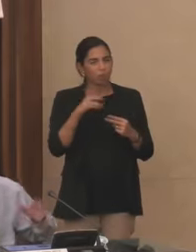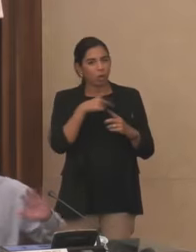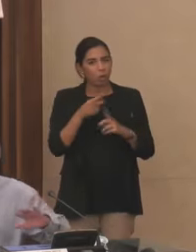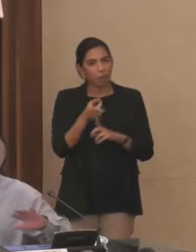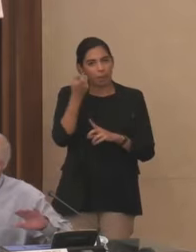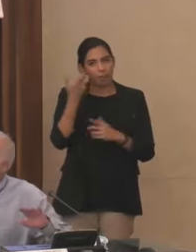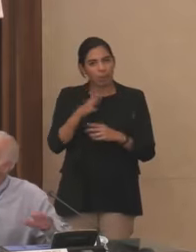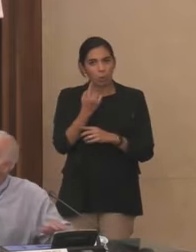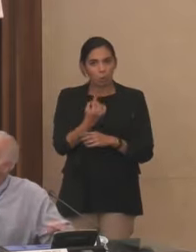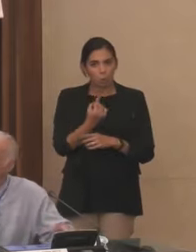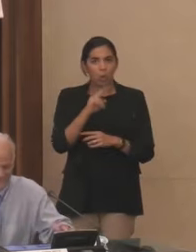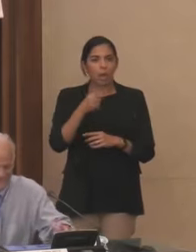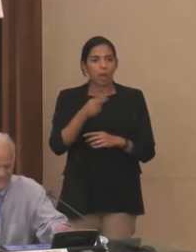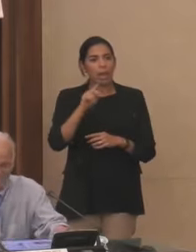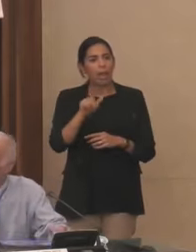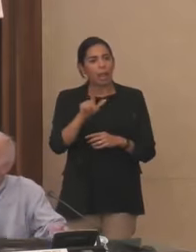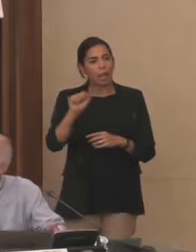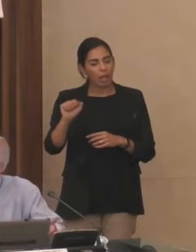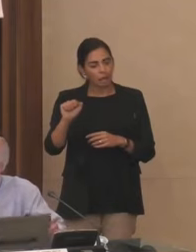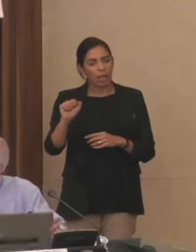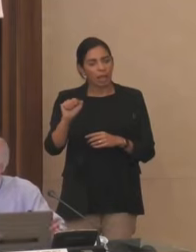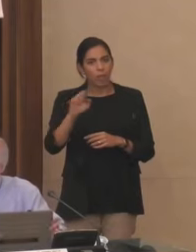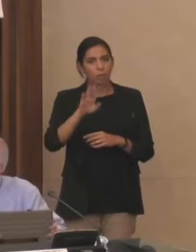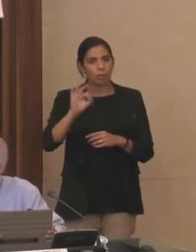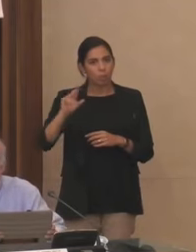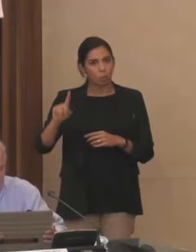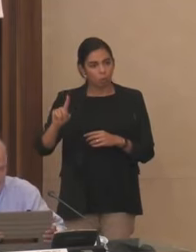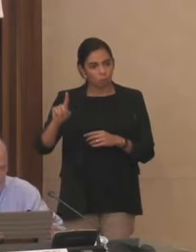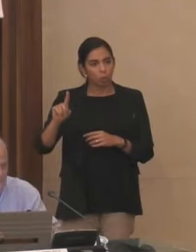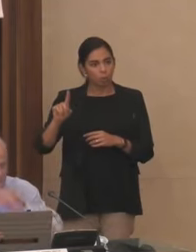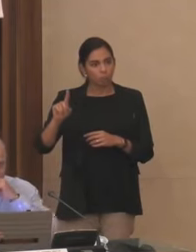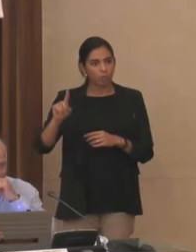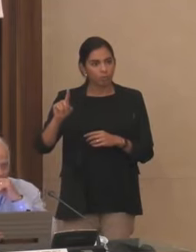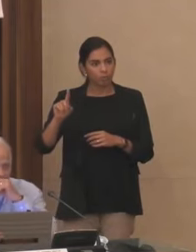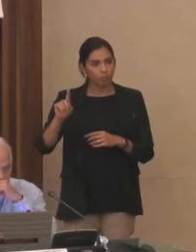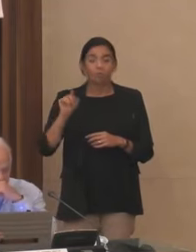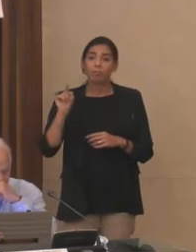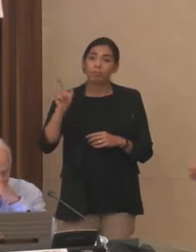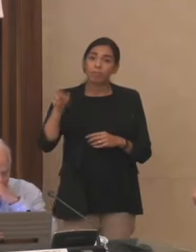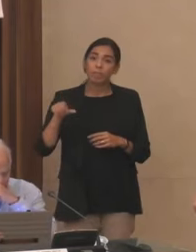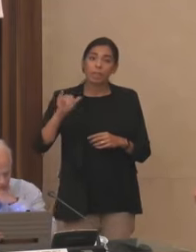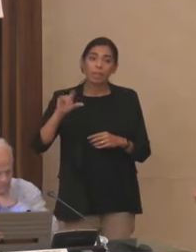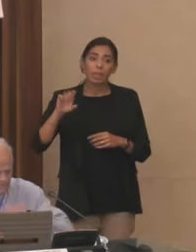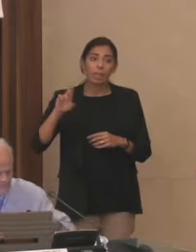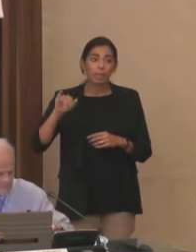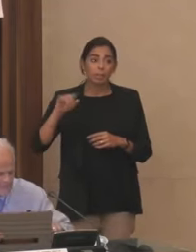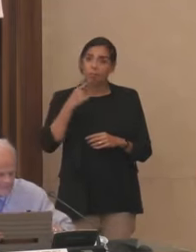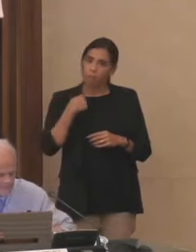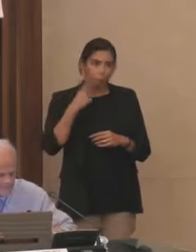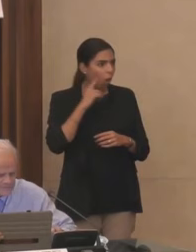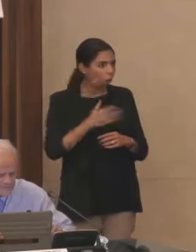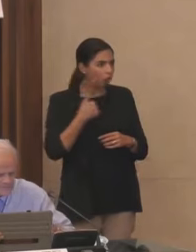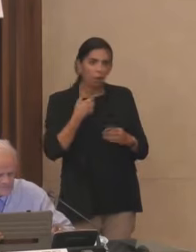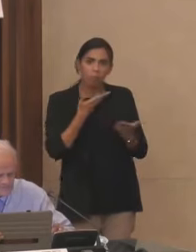stato già identificato uno che è un HLA 401, e lui mi ha detto lo so, e mi ha tirato fuori una pubblicazione